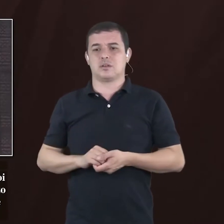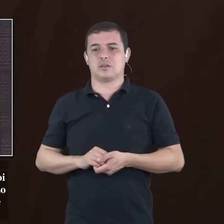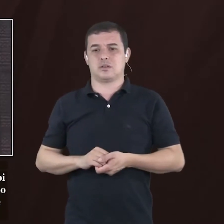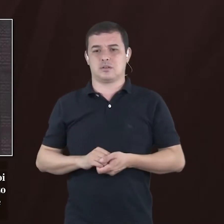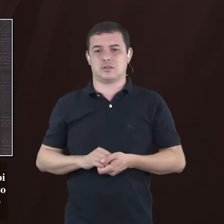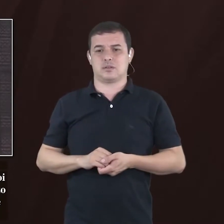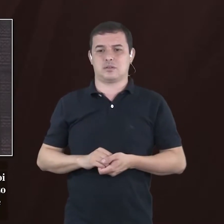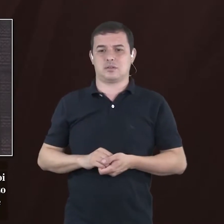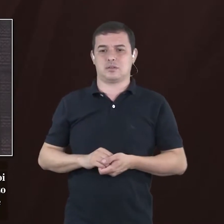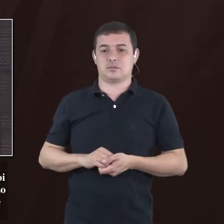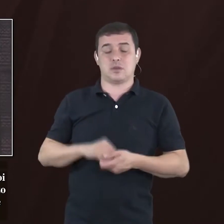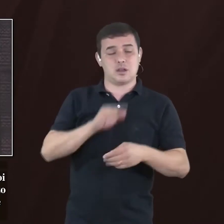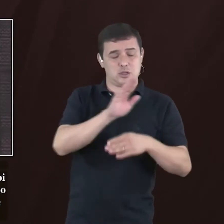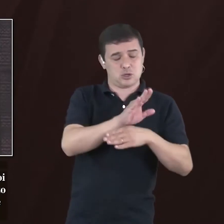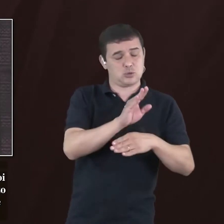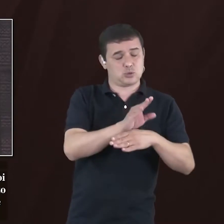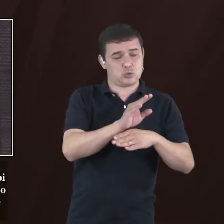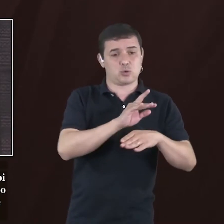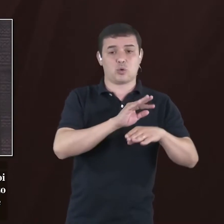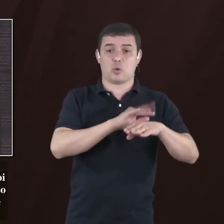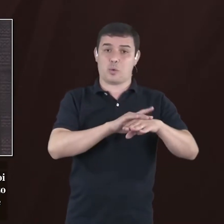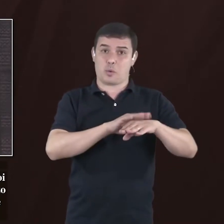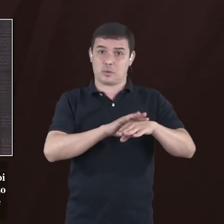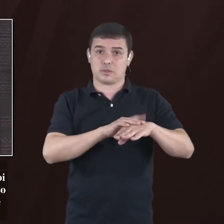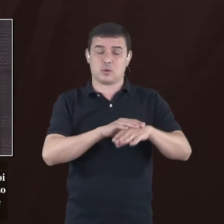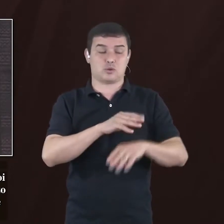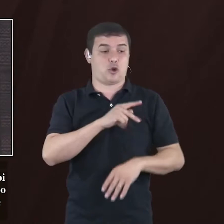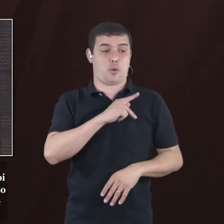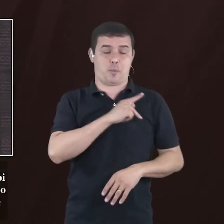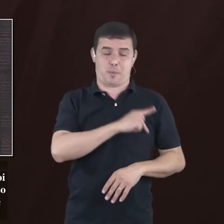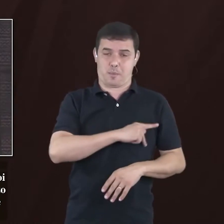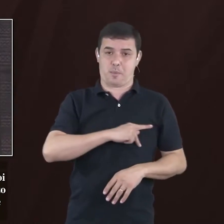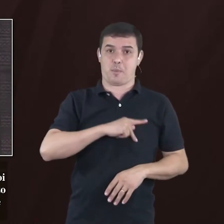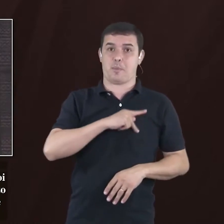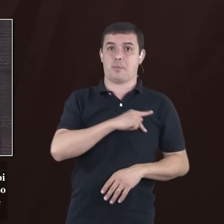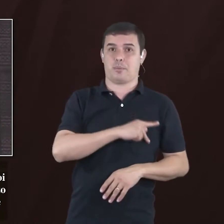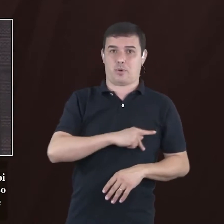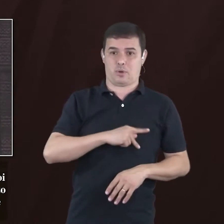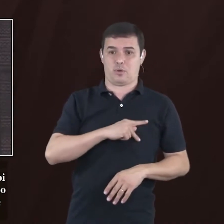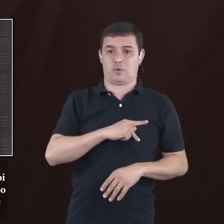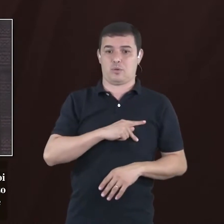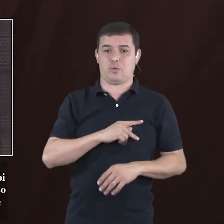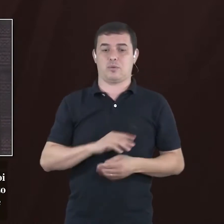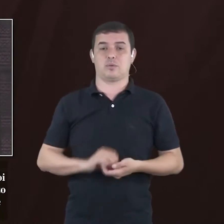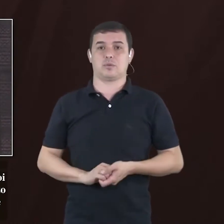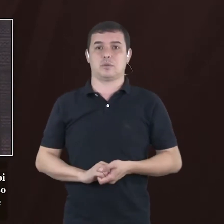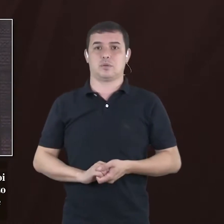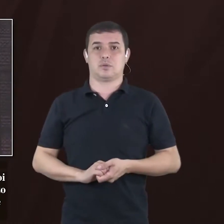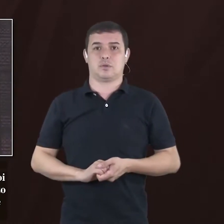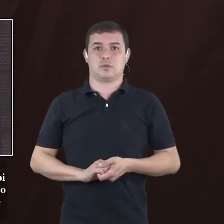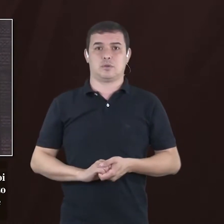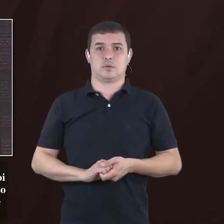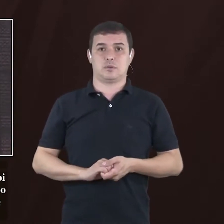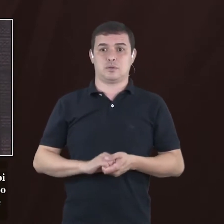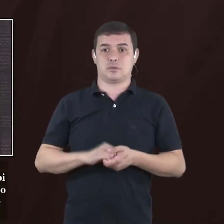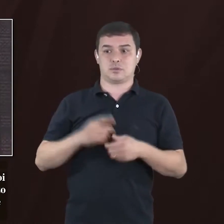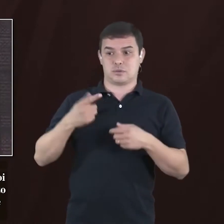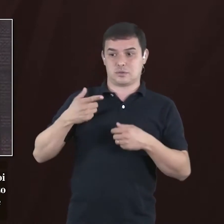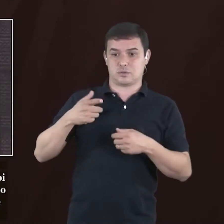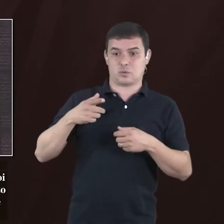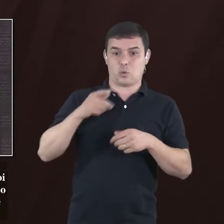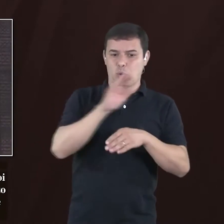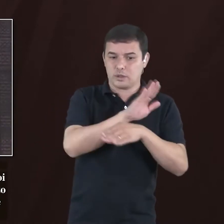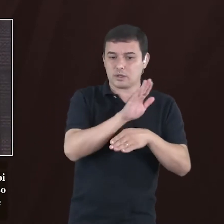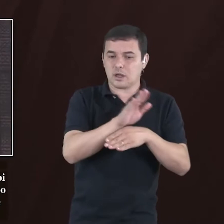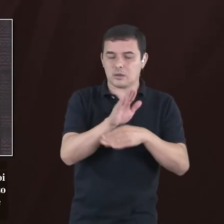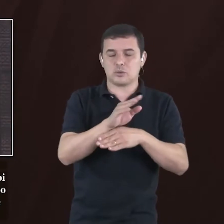desprezo e nem com repugnância. Antes me recebestes como anjo de Deus, como o próprio Cristo Jesus,